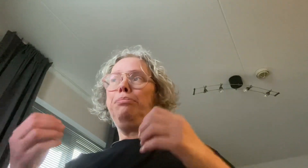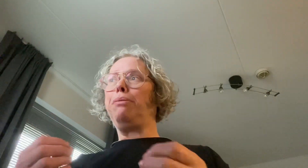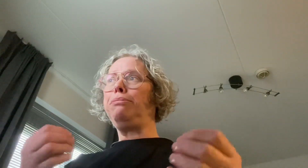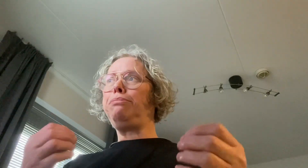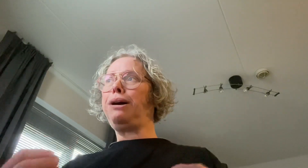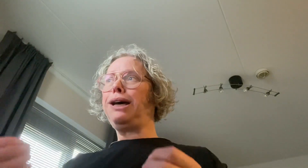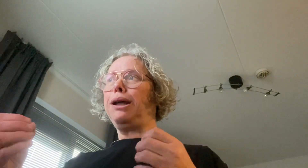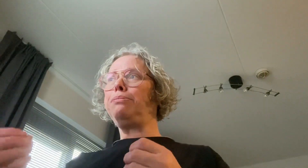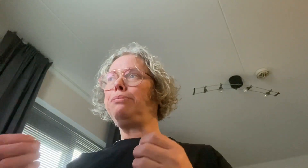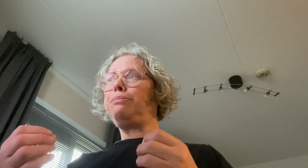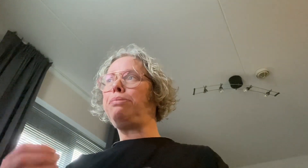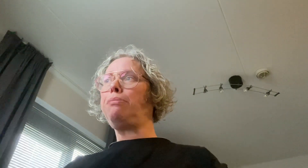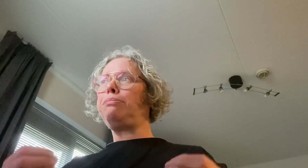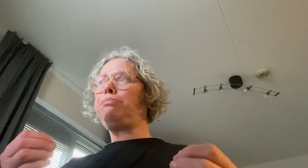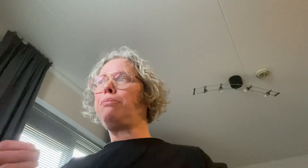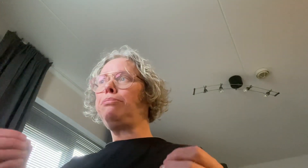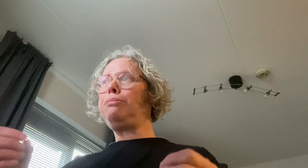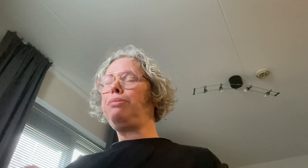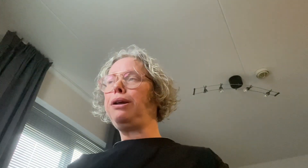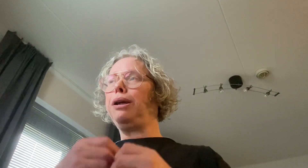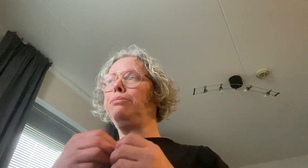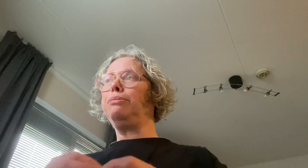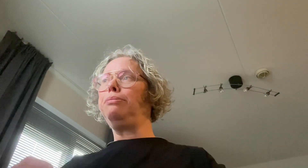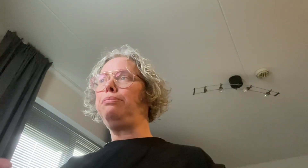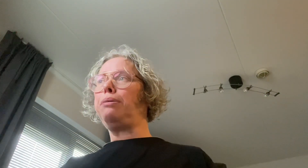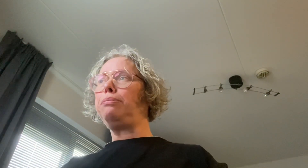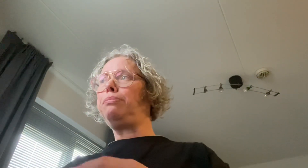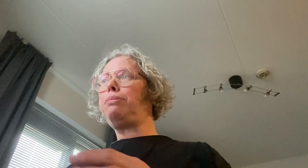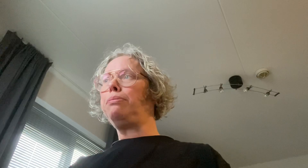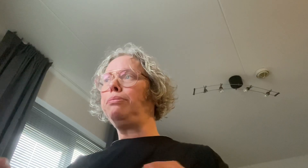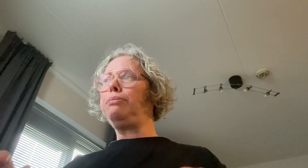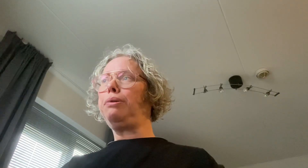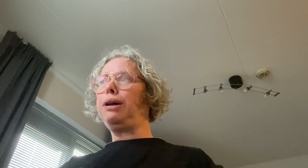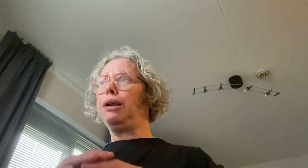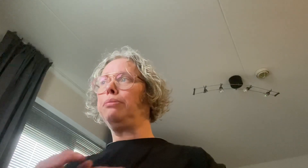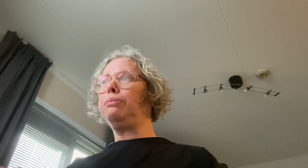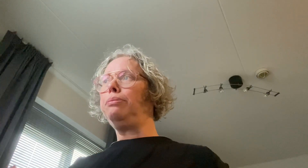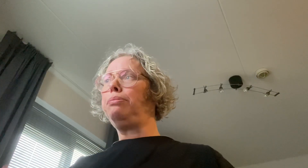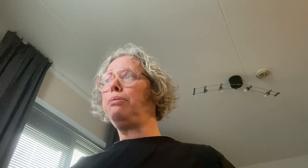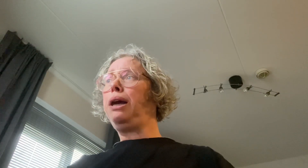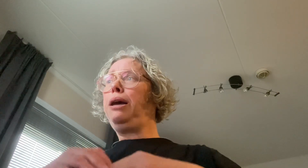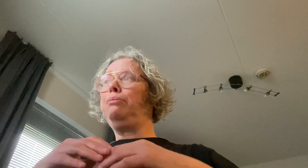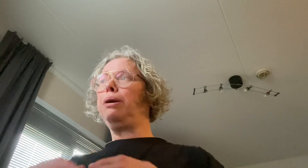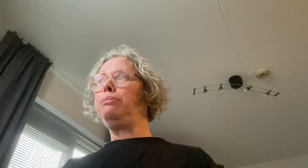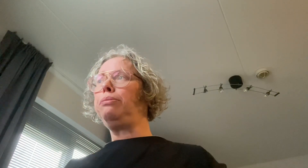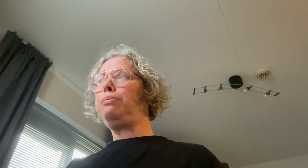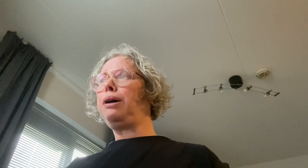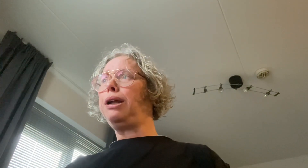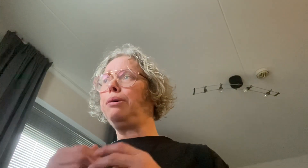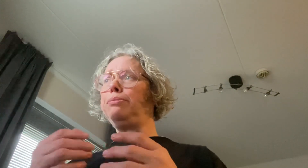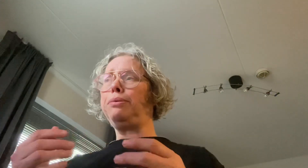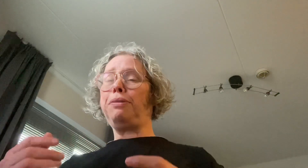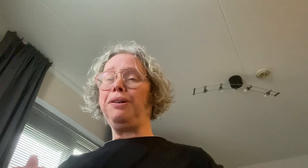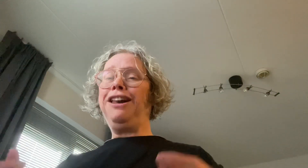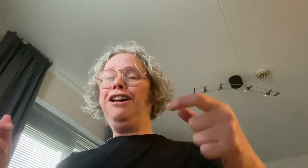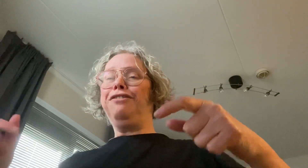Pam padam, pam pam padam, pam pam padam, pam pam padam, pam. Van